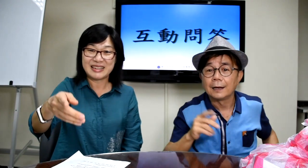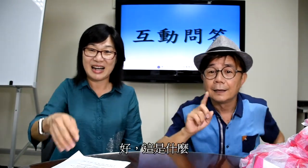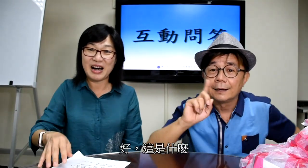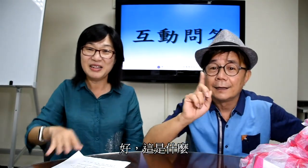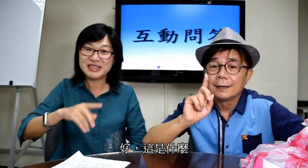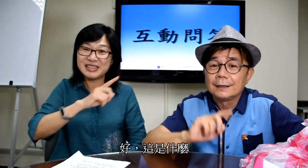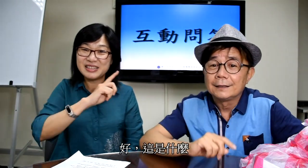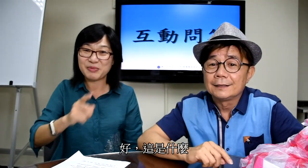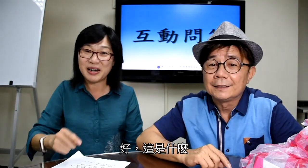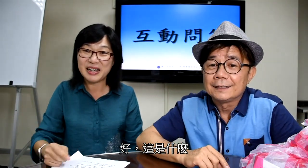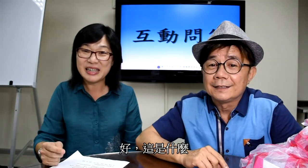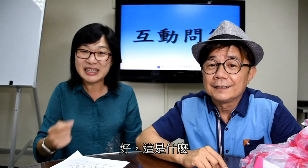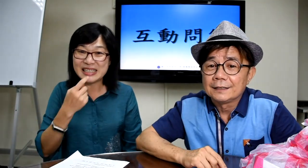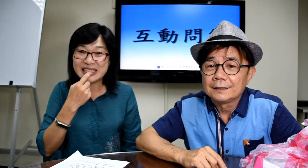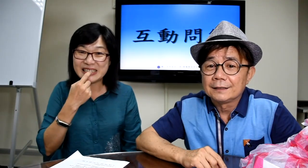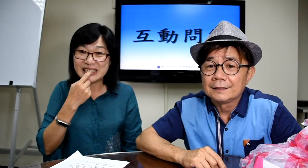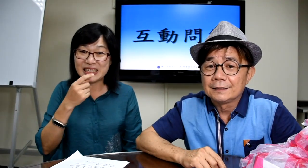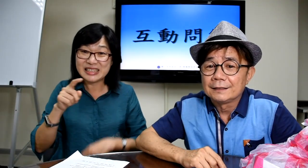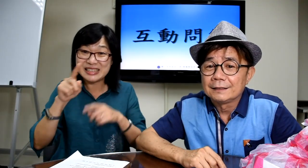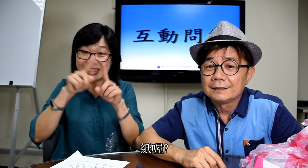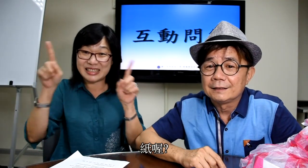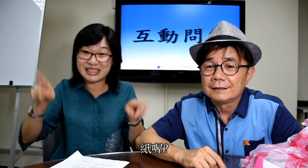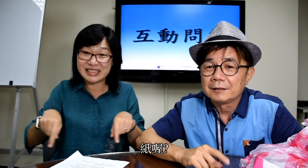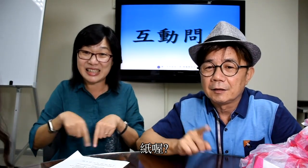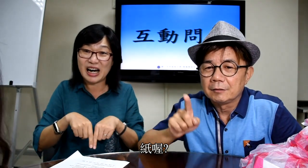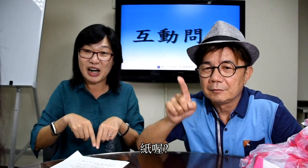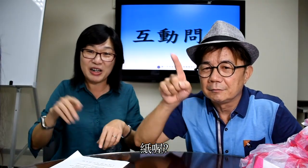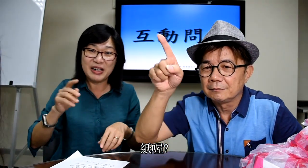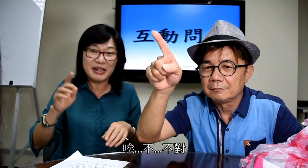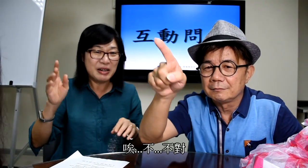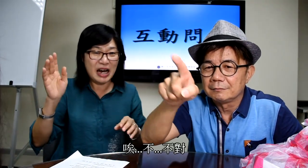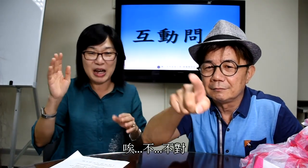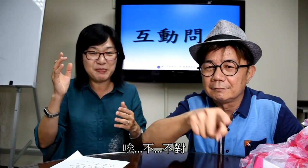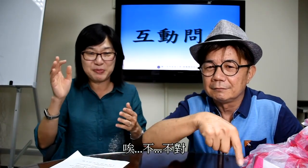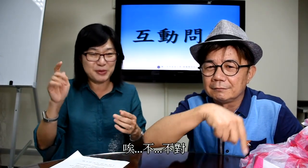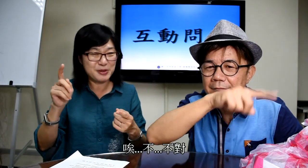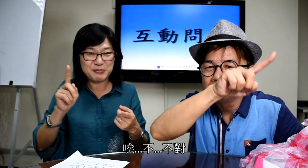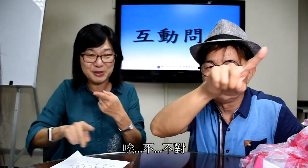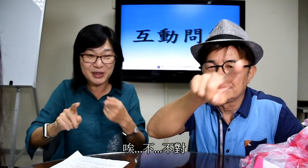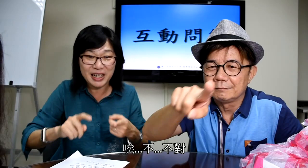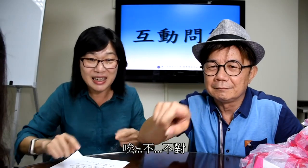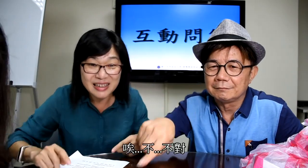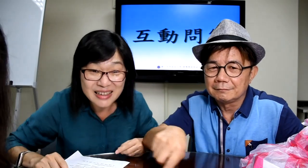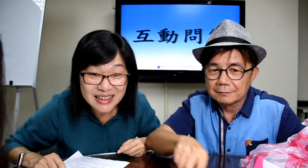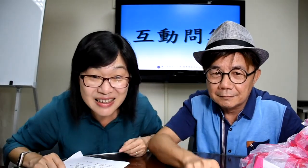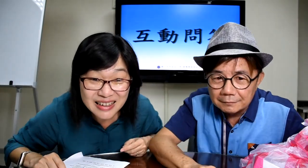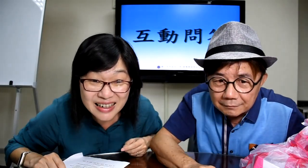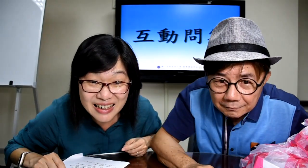好，这是什么？纸哦，哎，不对，